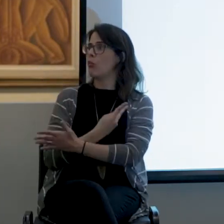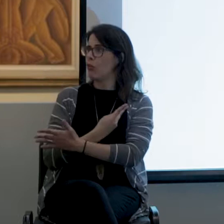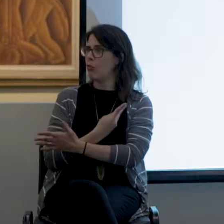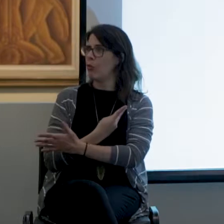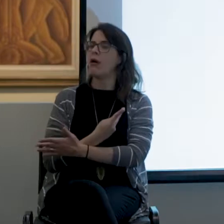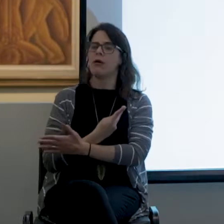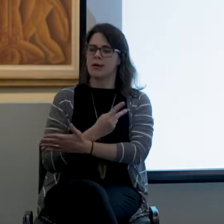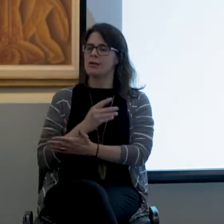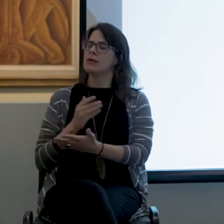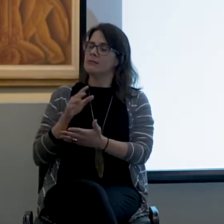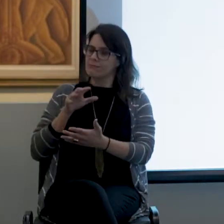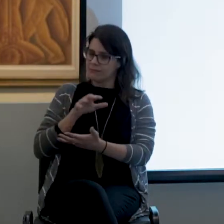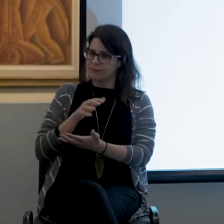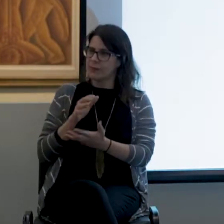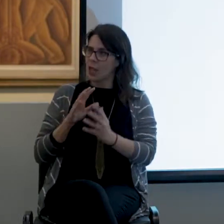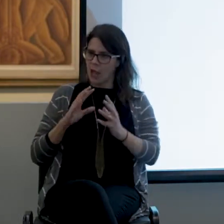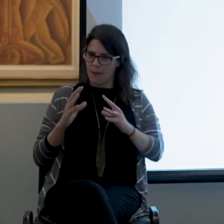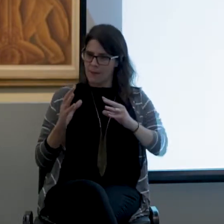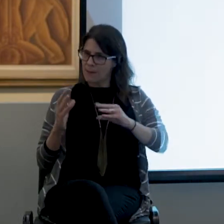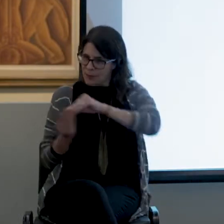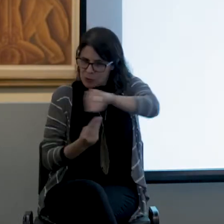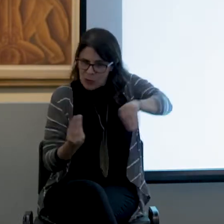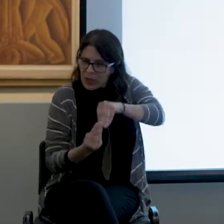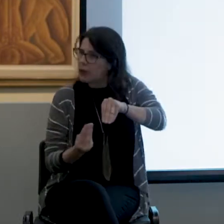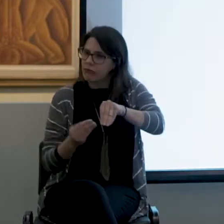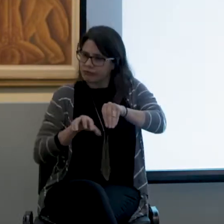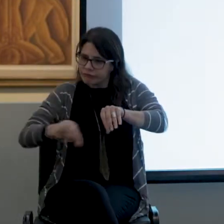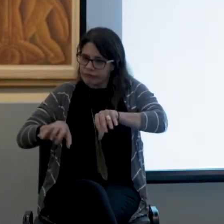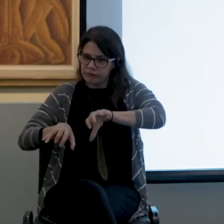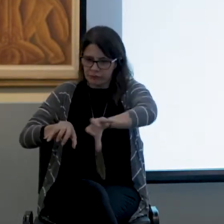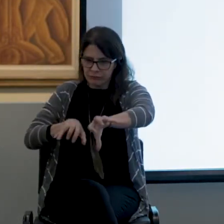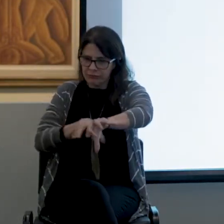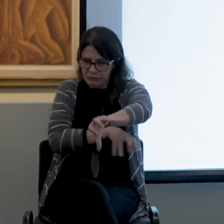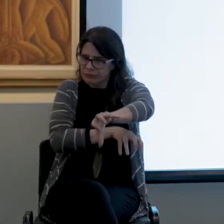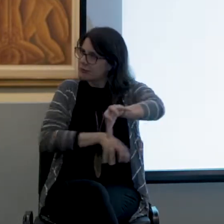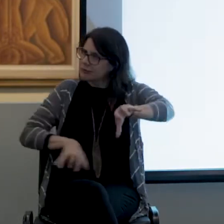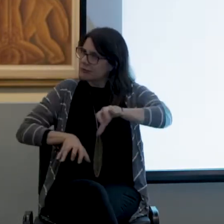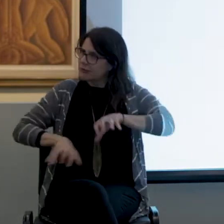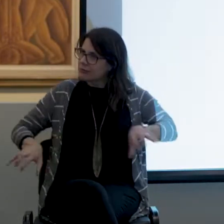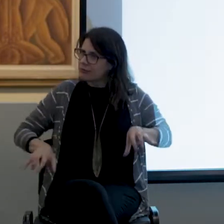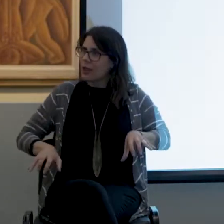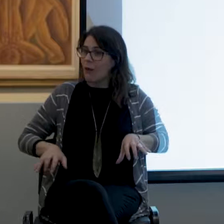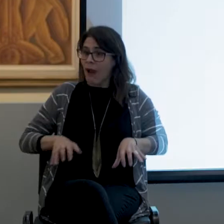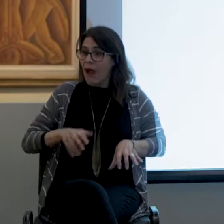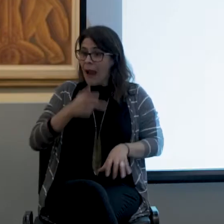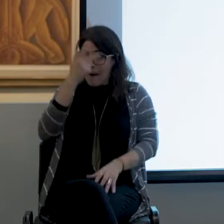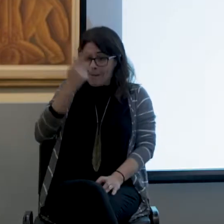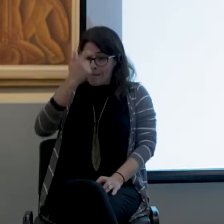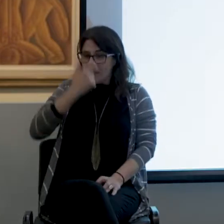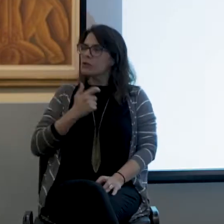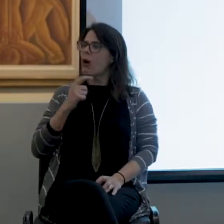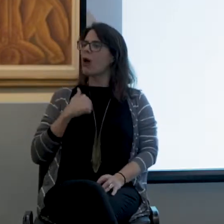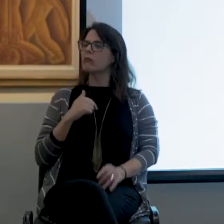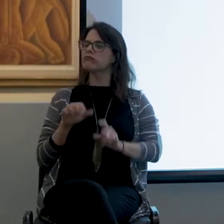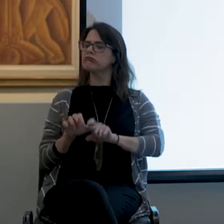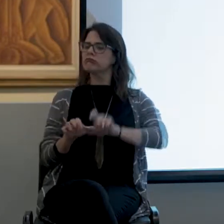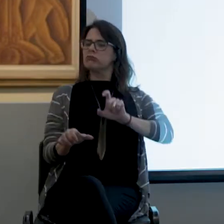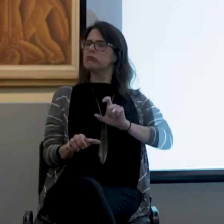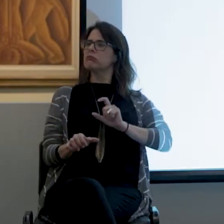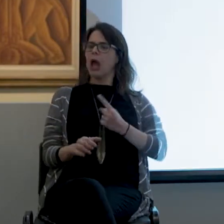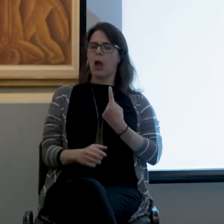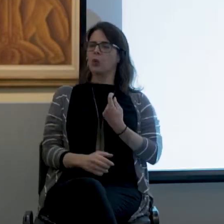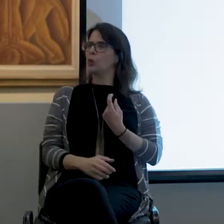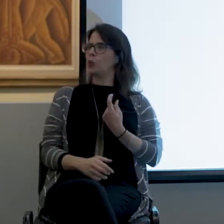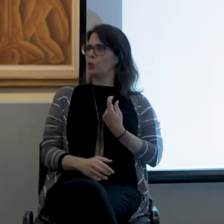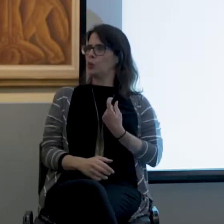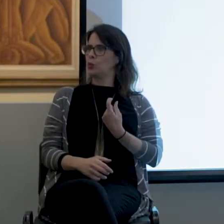usar, e a história da arte incorporou, é a ideia de autonomia. Eles vão se tornando autônomos. Autônomo quer dizer um separado do